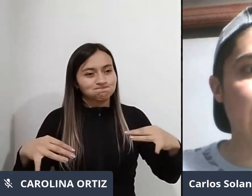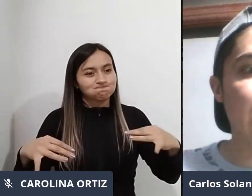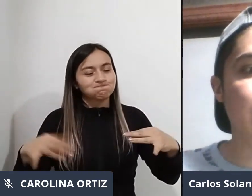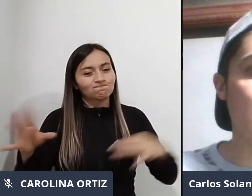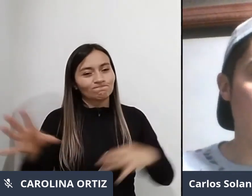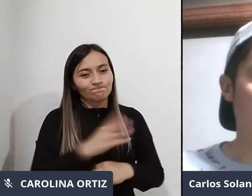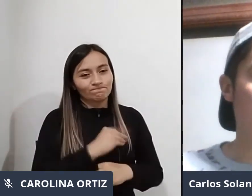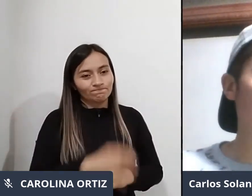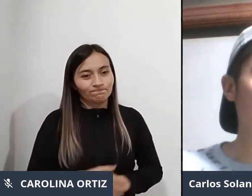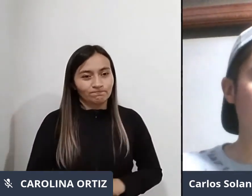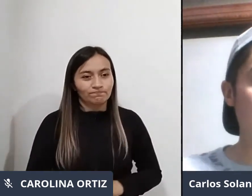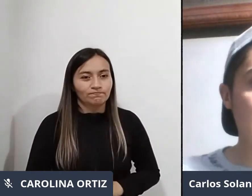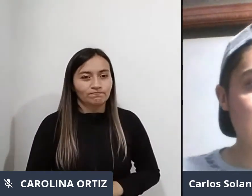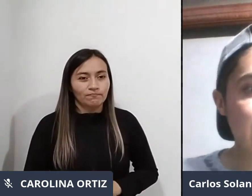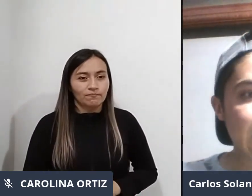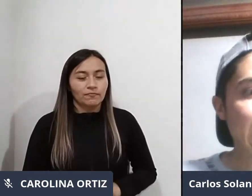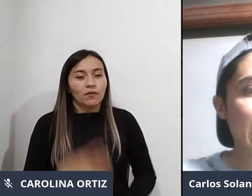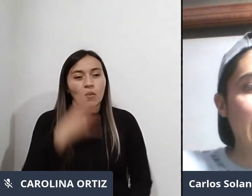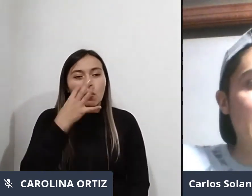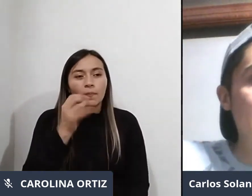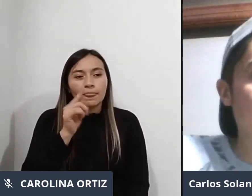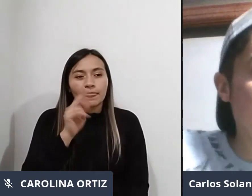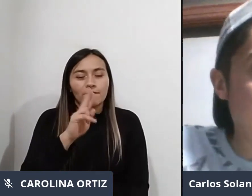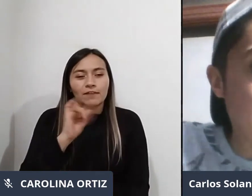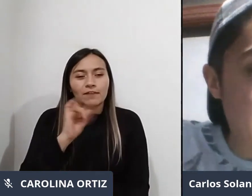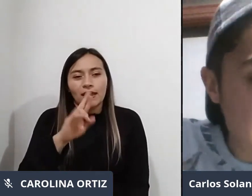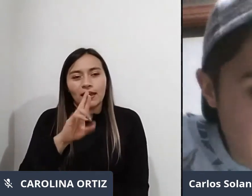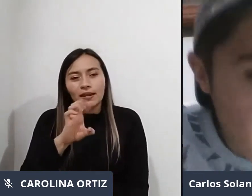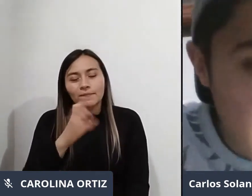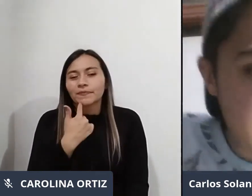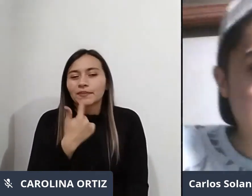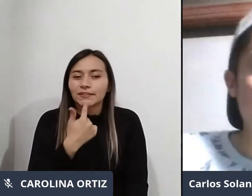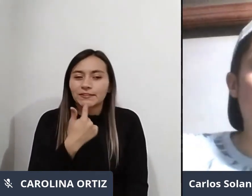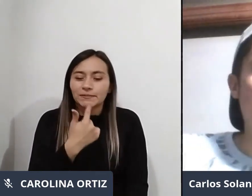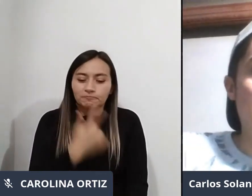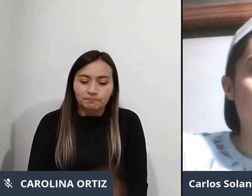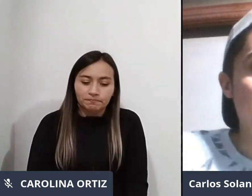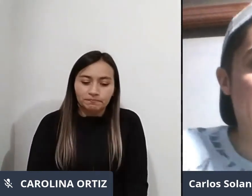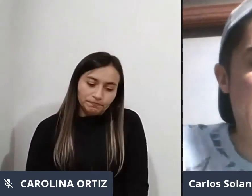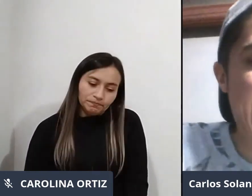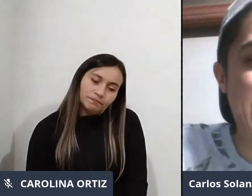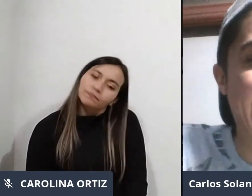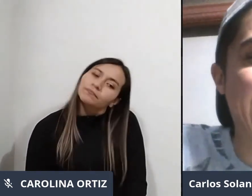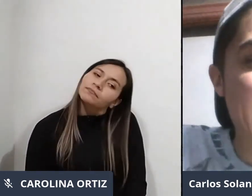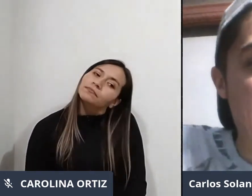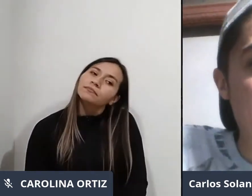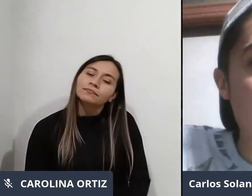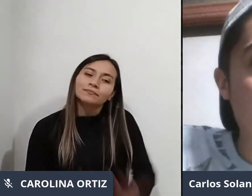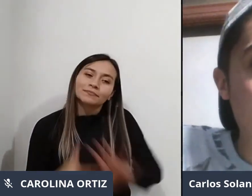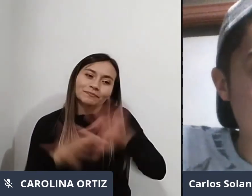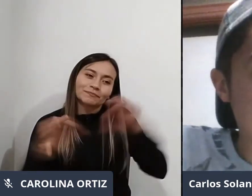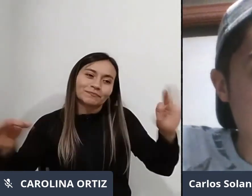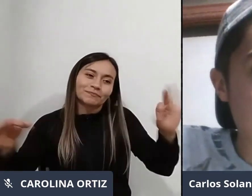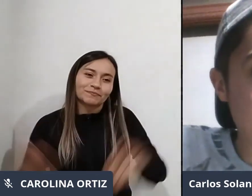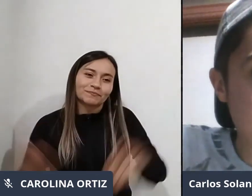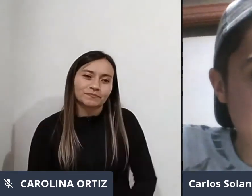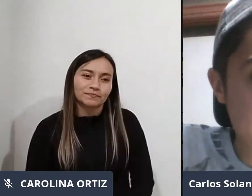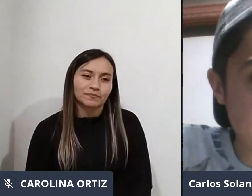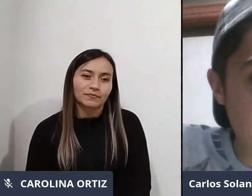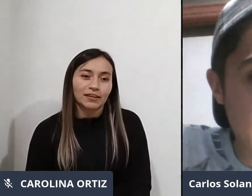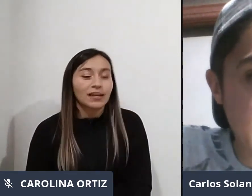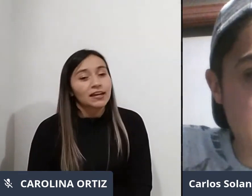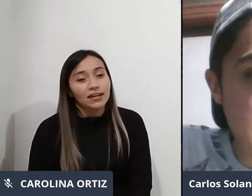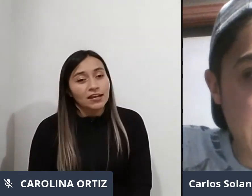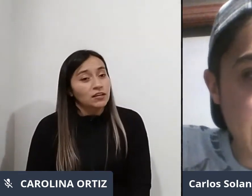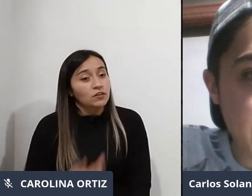Entonces, Freire dice unas oraciones así: no puedo ser profesor